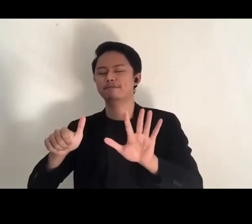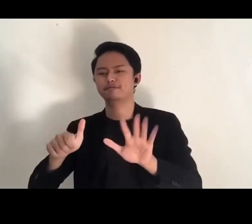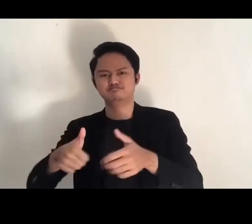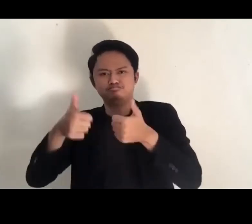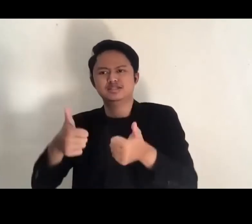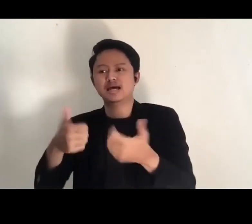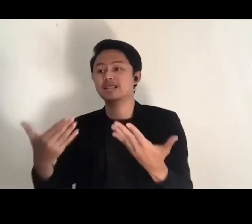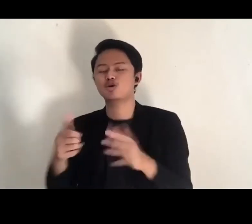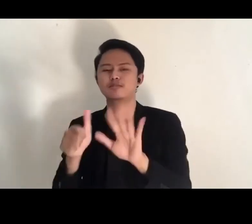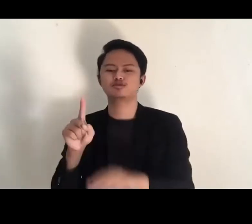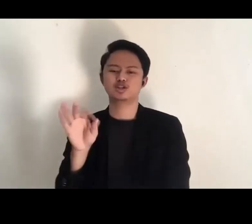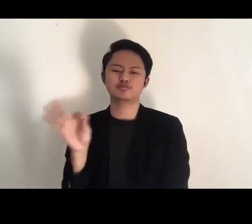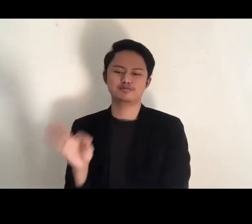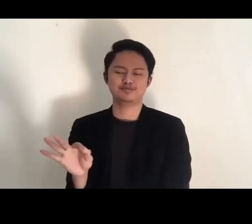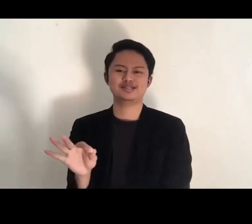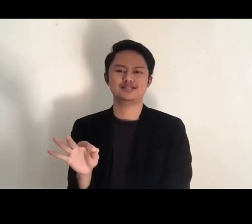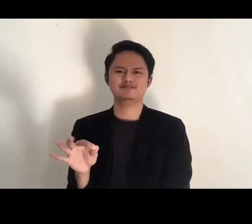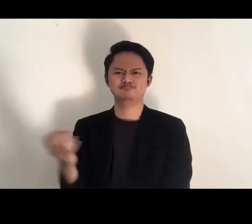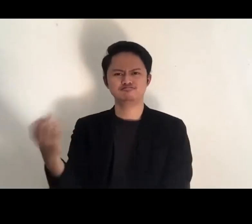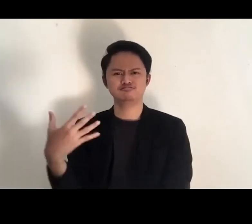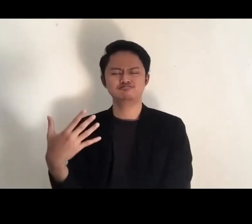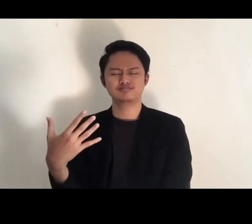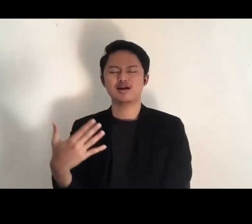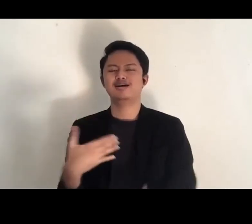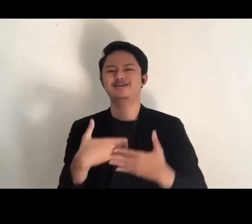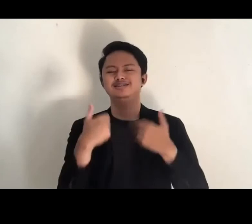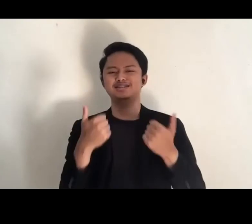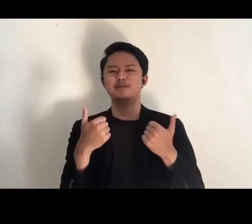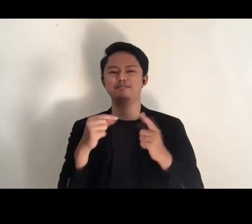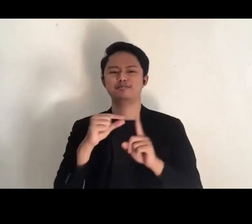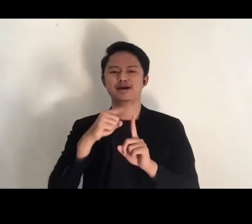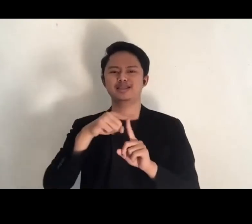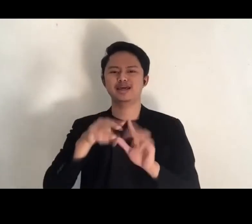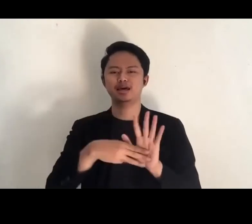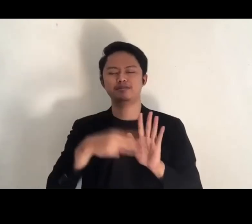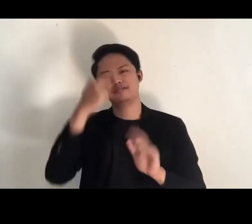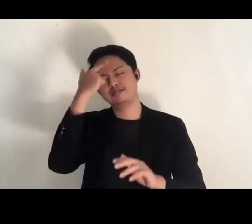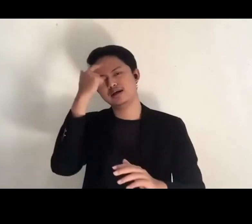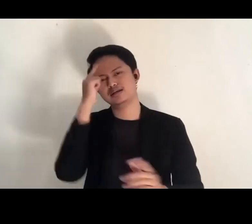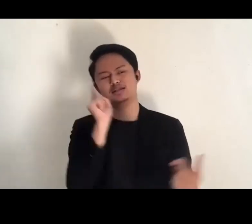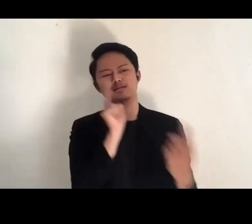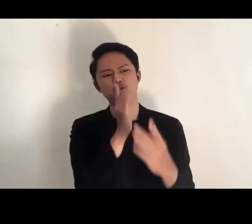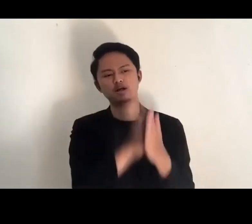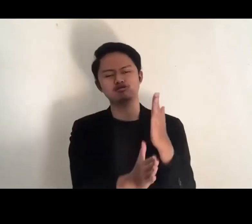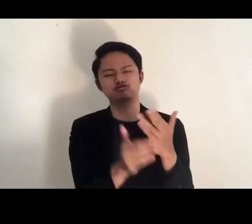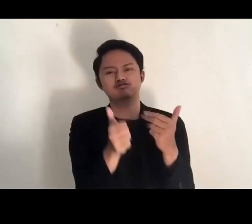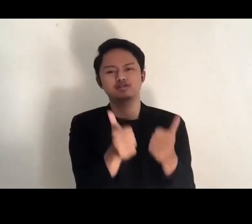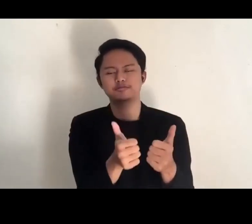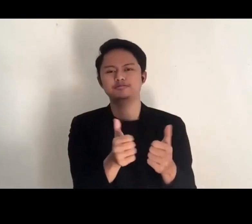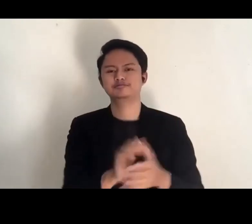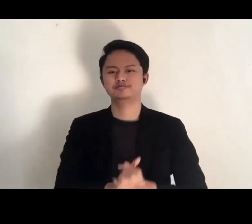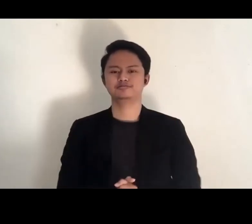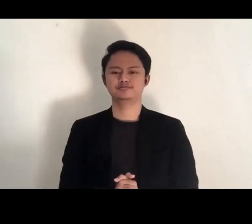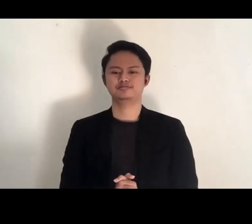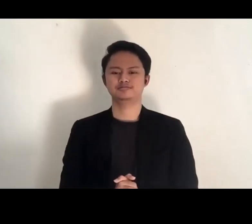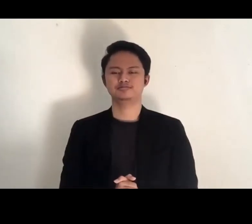itu juga sudah dinyatakan siap melaksanakan pembelajaran tatap muka. Nah, sebelum hal ini kami